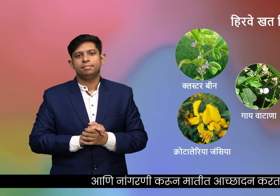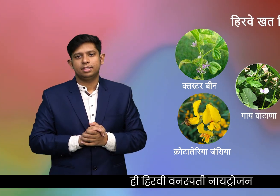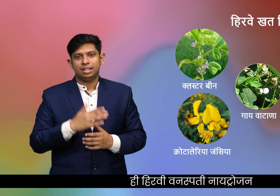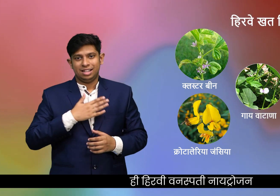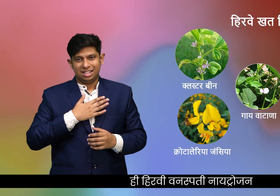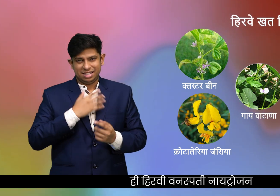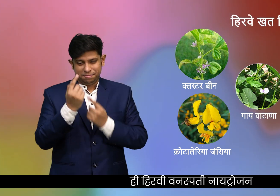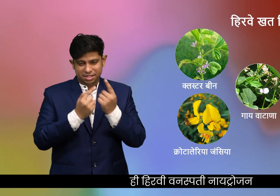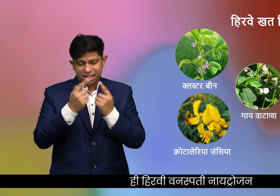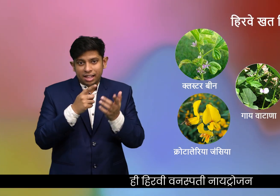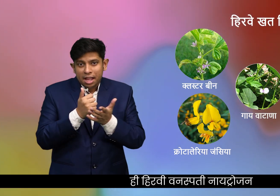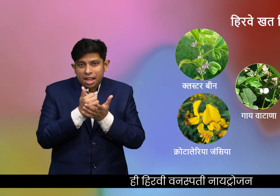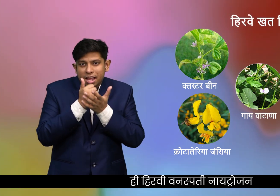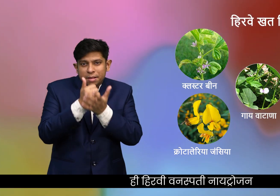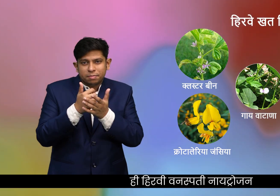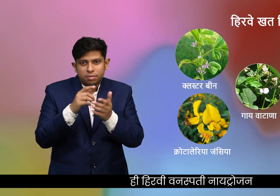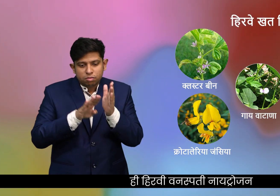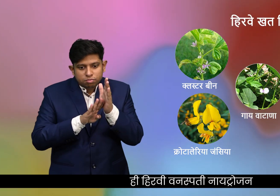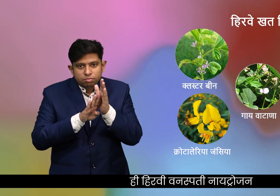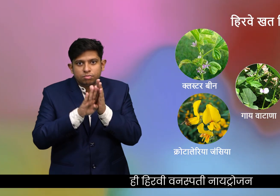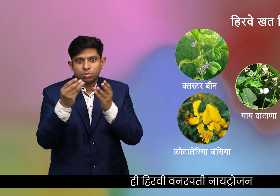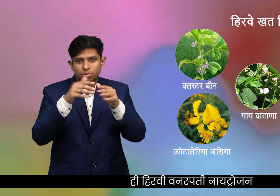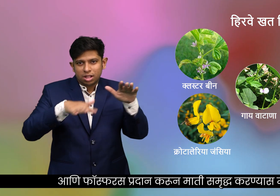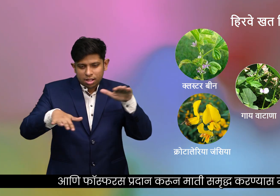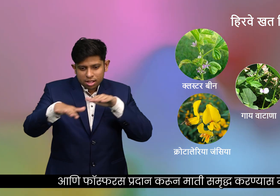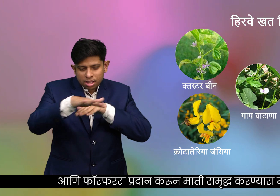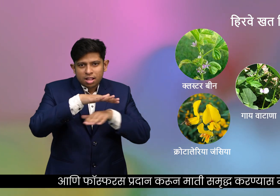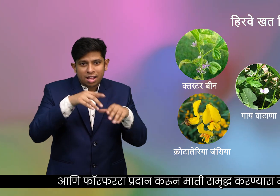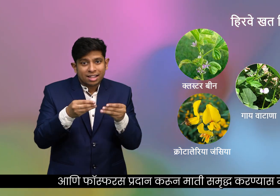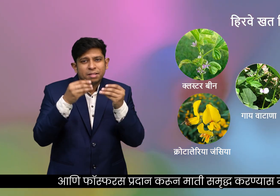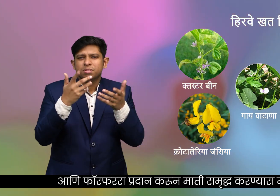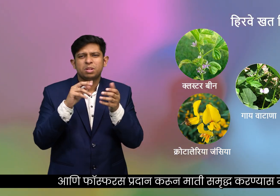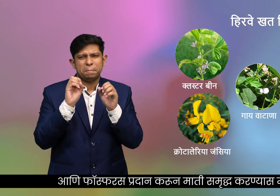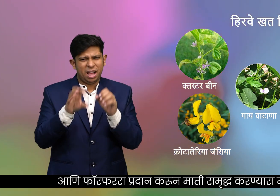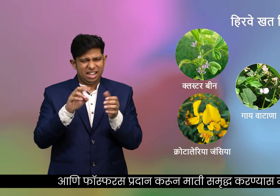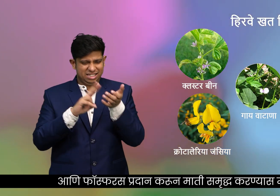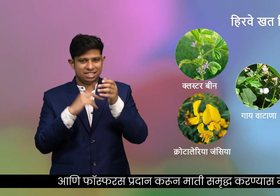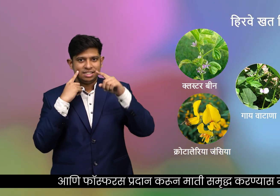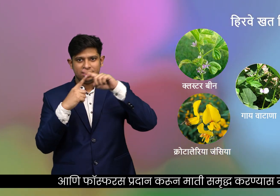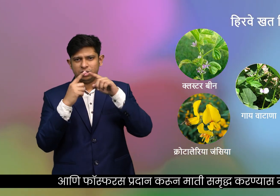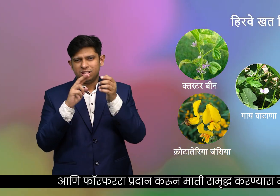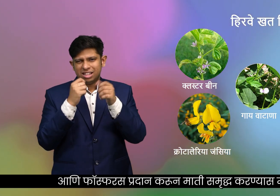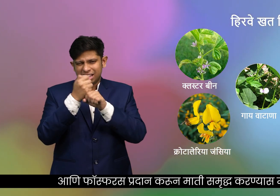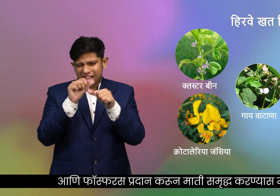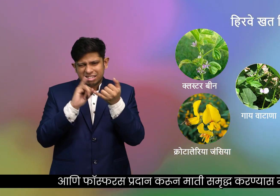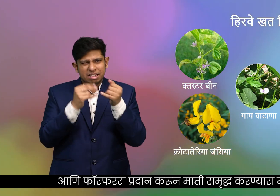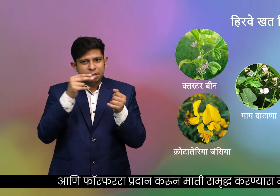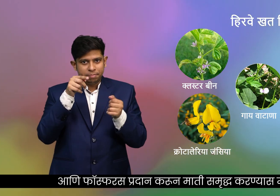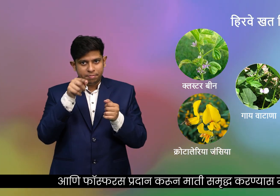ही हिरवी वनस्पती नायट्रोजन आणि फॉस्फरस प्रदान करून माती समृद्ध